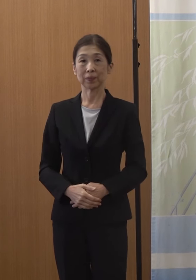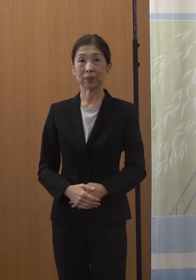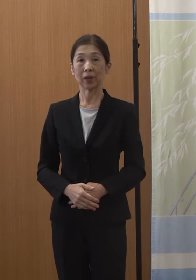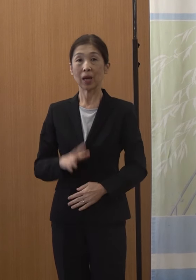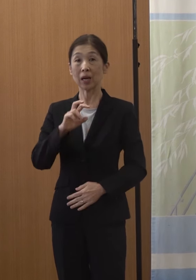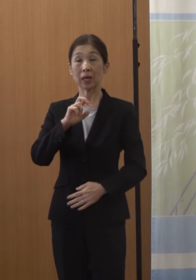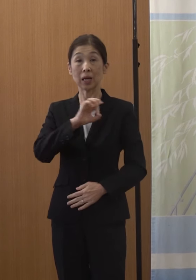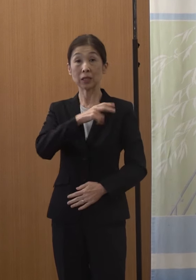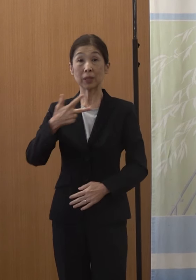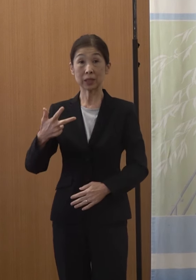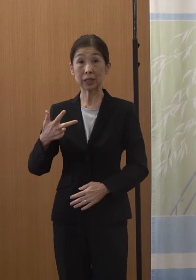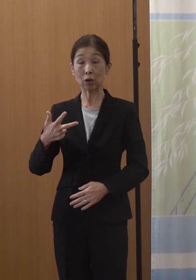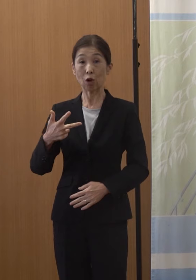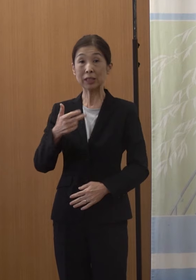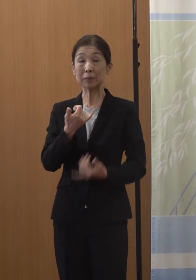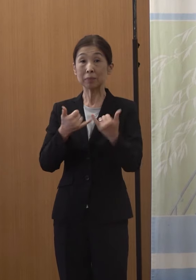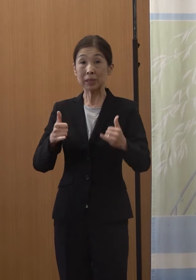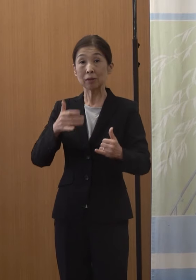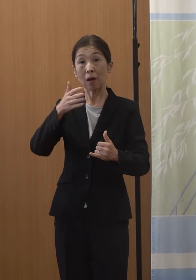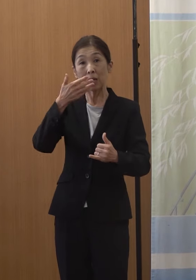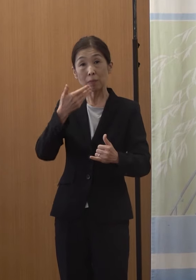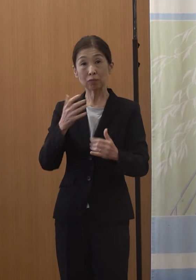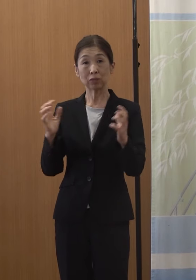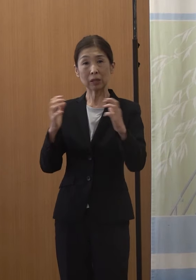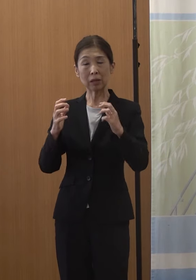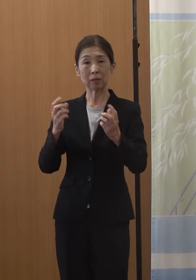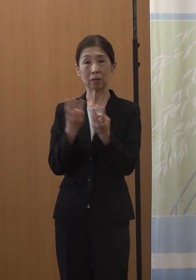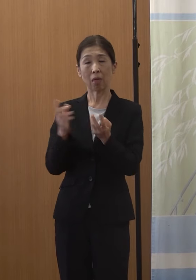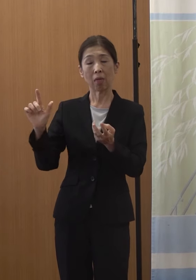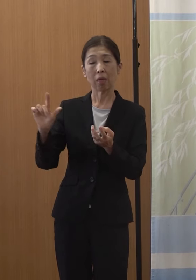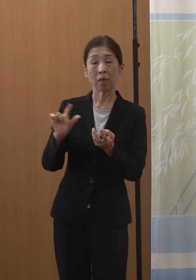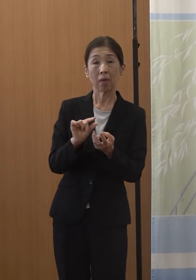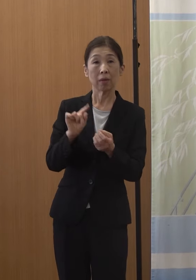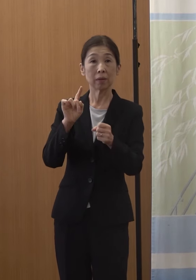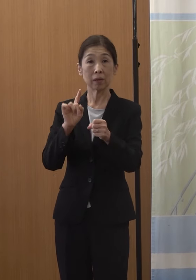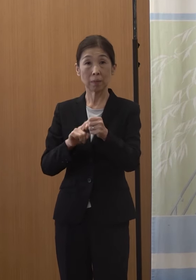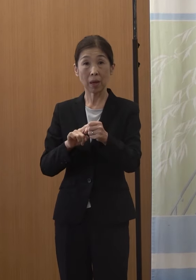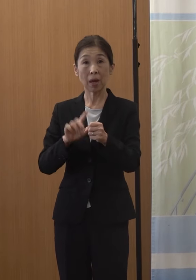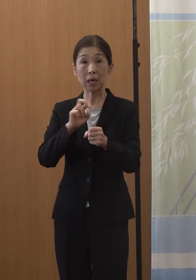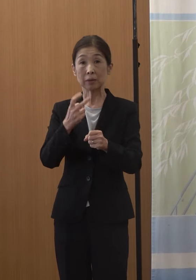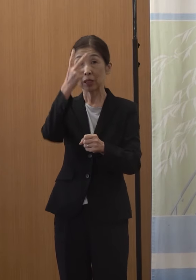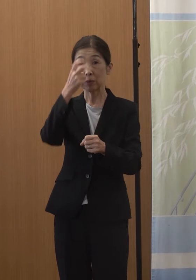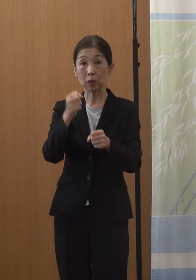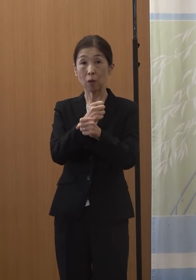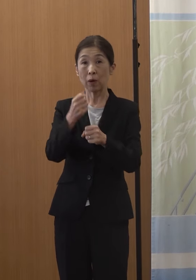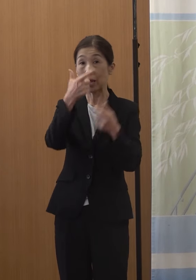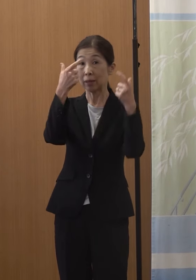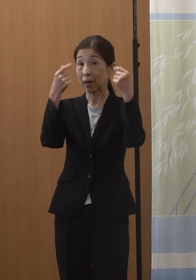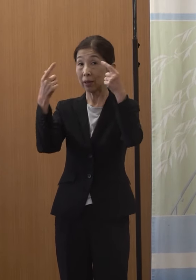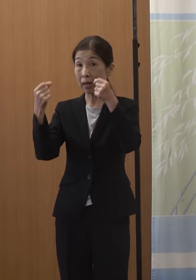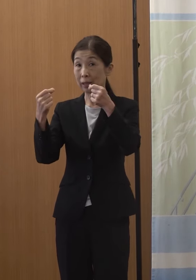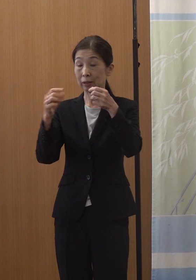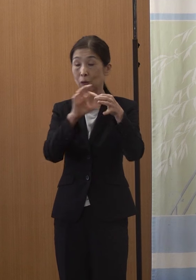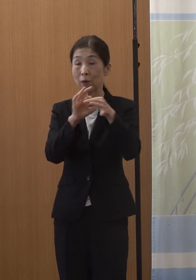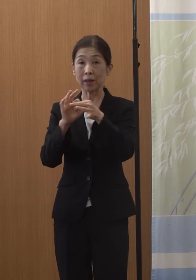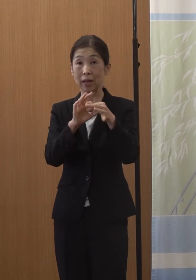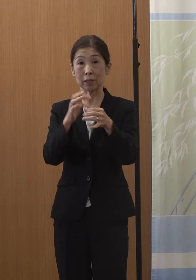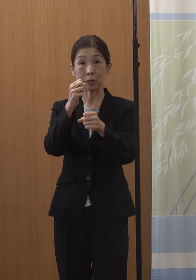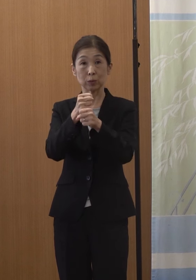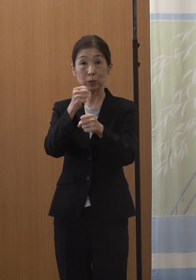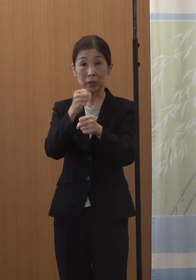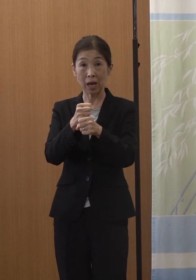本市市民の野菜摂取量が減少しているということから、金沢美術工芸大学と連携して作